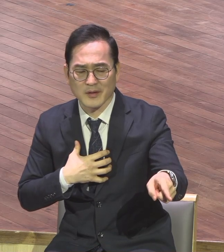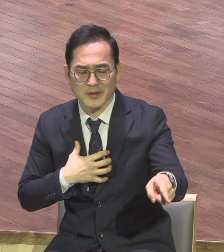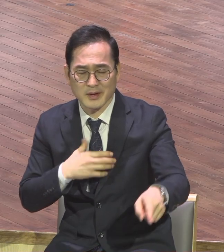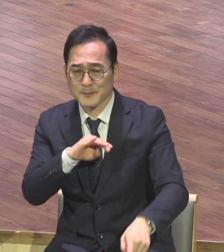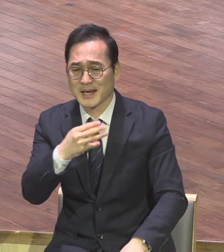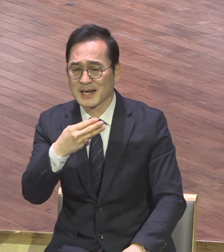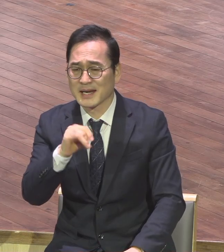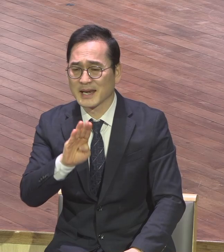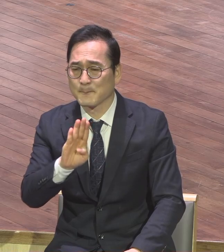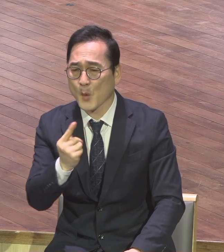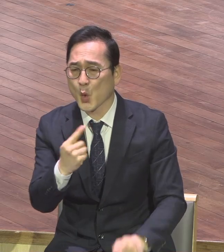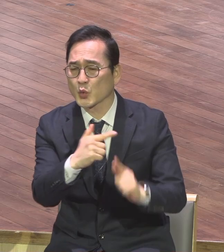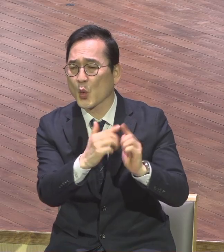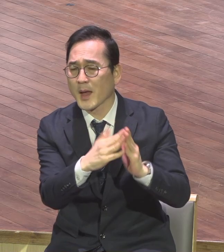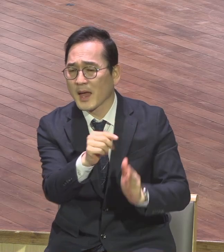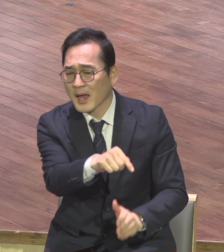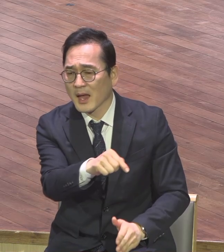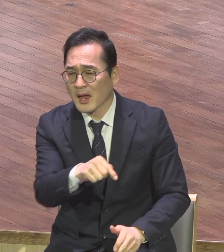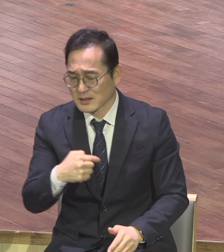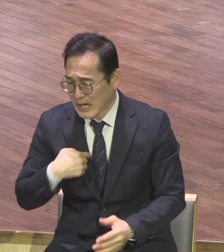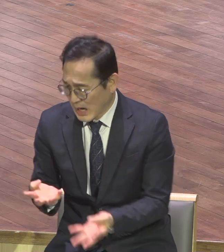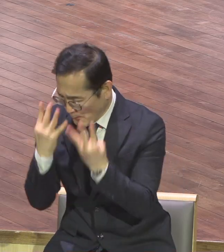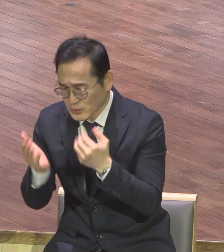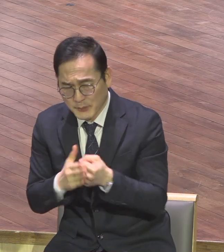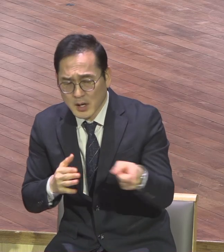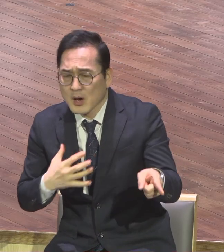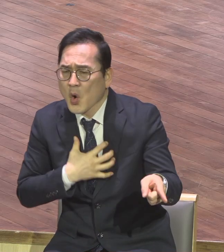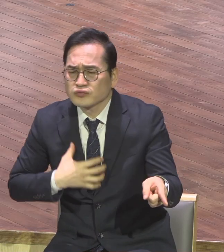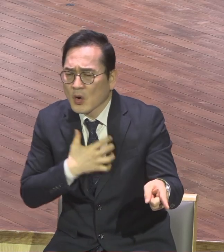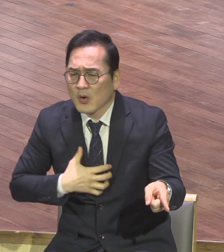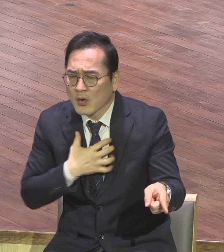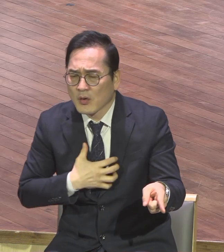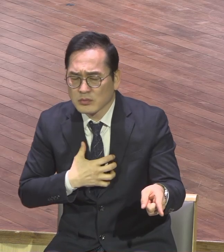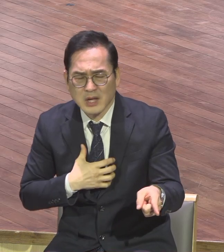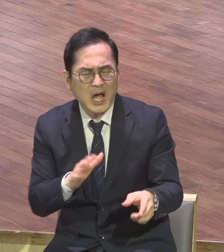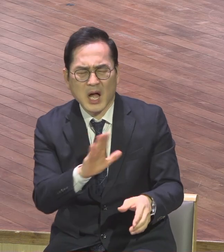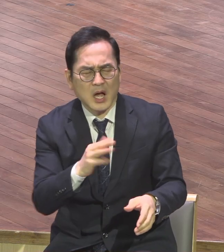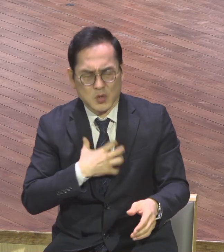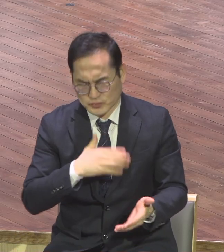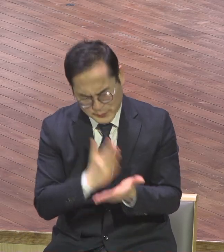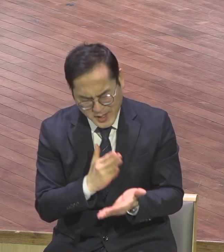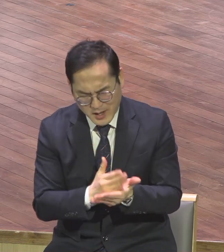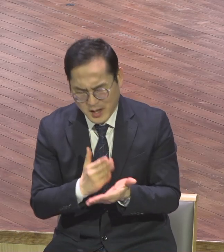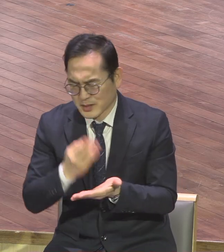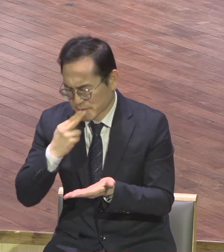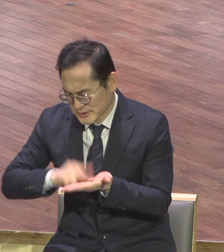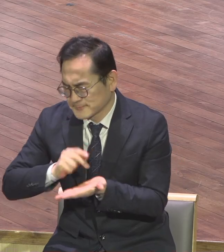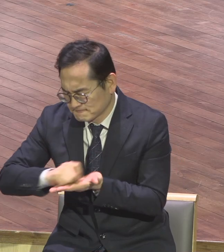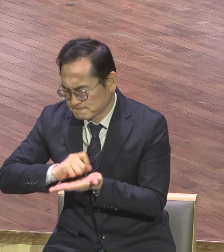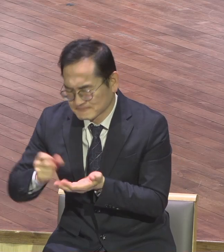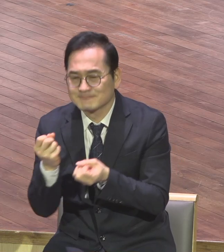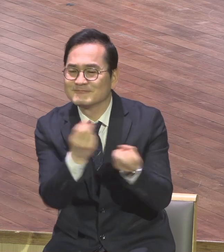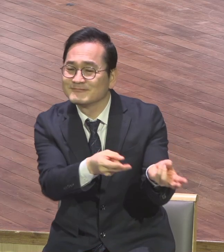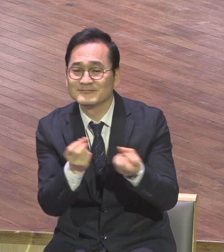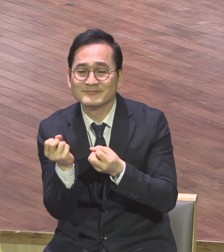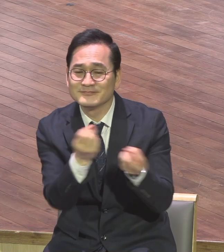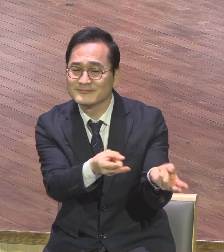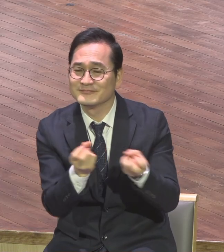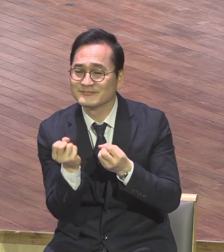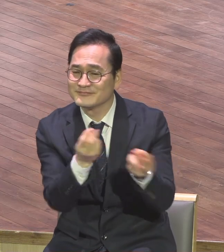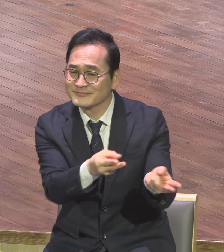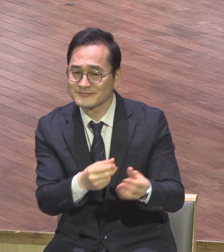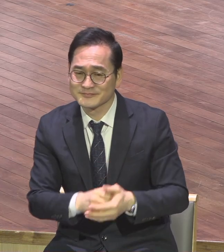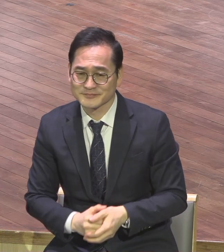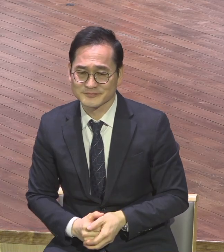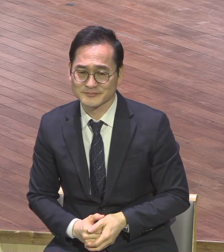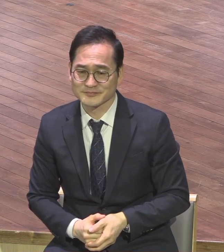있는 빌립보 교회 성도들을 위로하고 격려하기 위해서 이 편지를 썼어요. 바울을